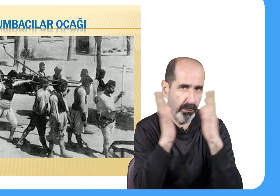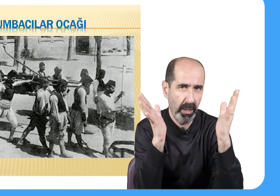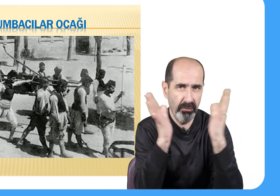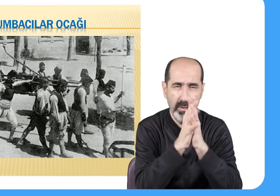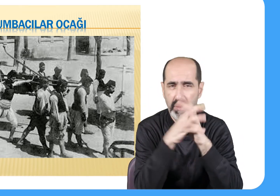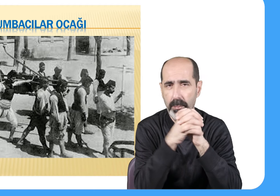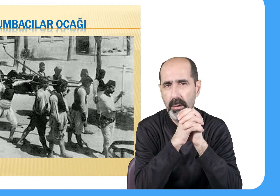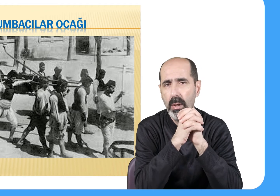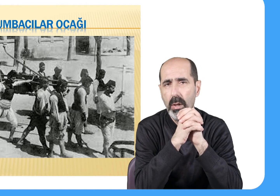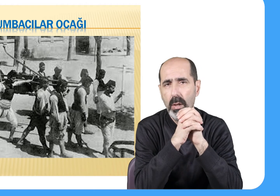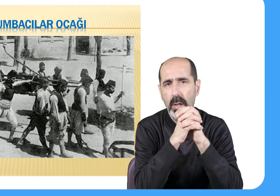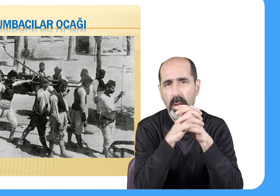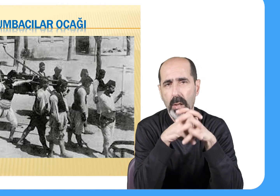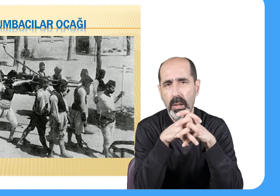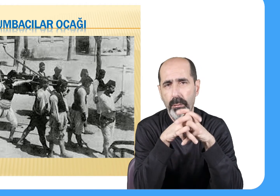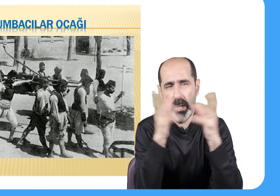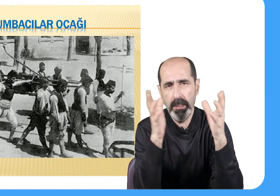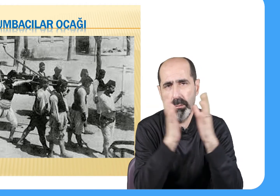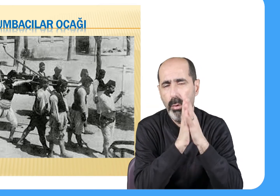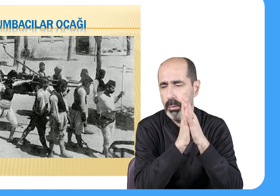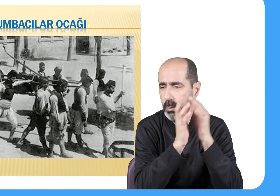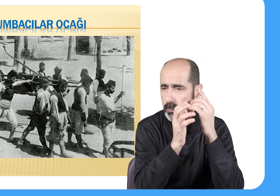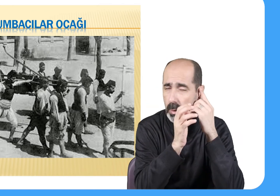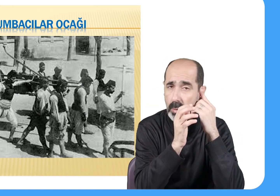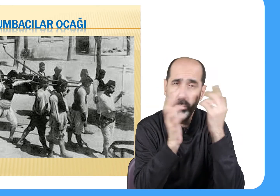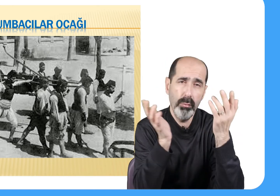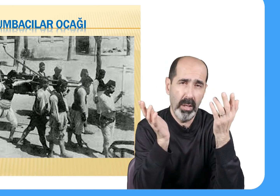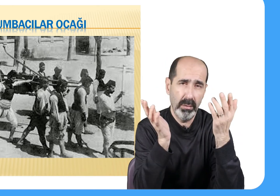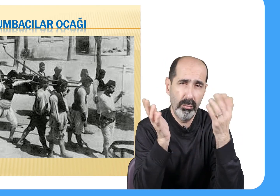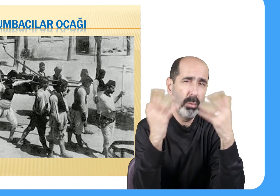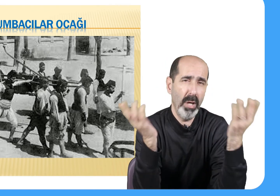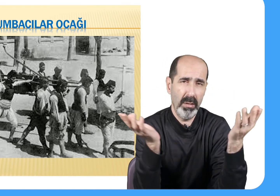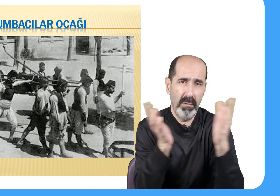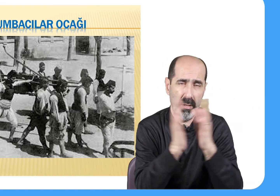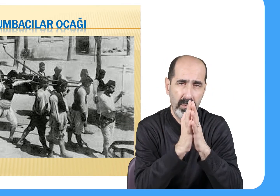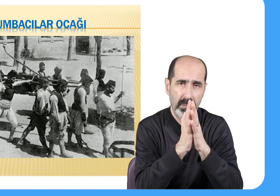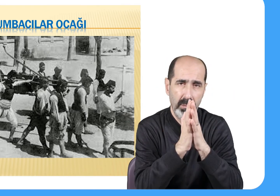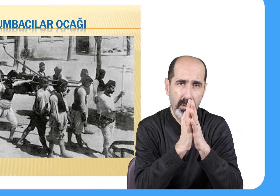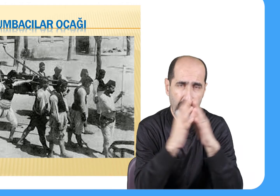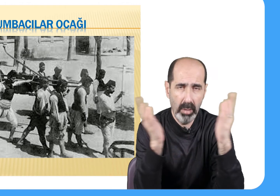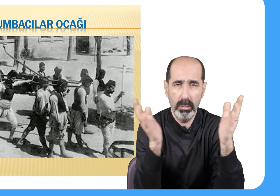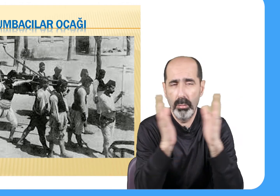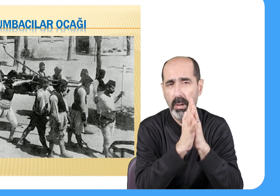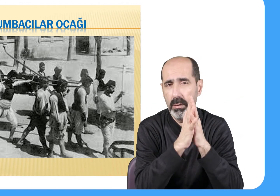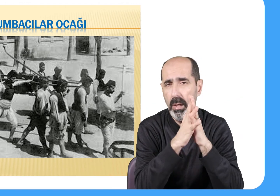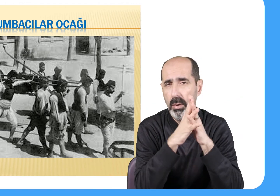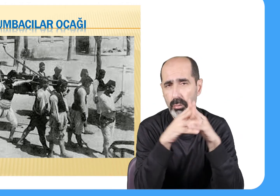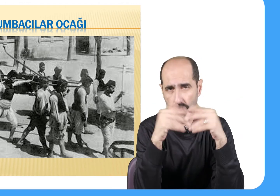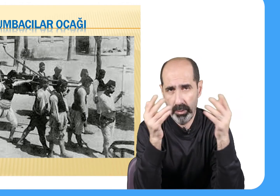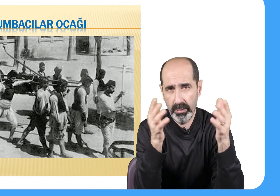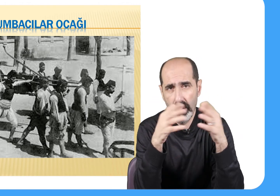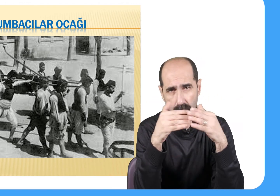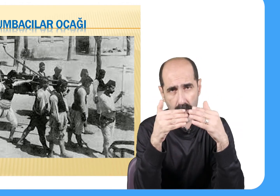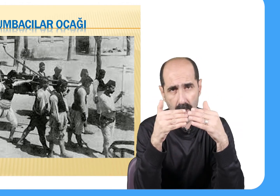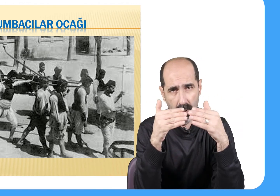yoktu itfaiyecilik Demir faaliyet yoktu Fakat şu vardı Çok Yangın Vardı Istanbul özellikle